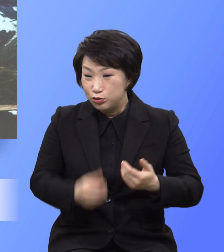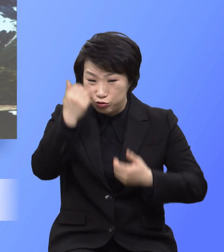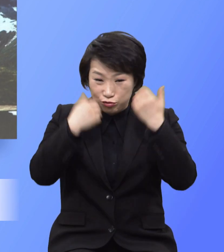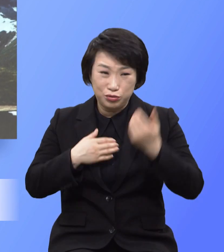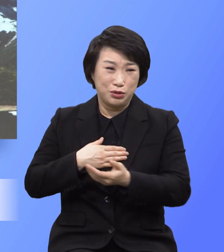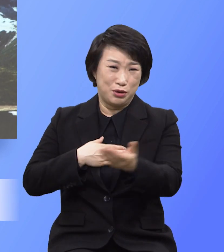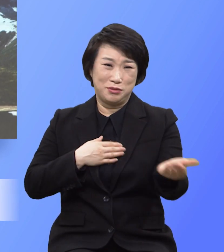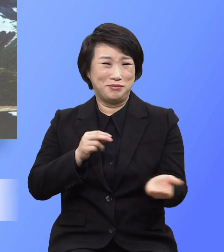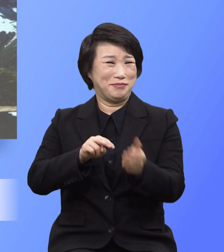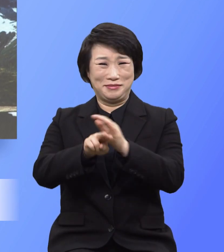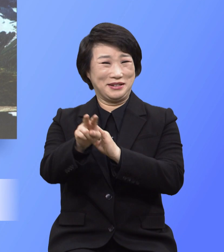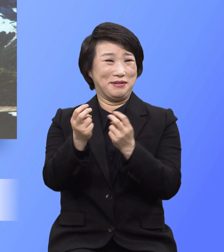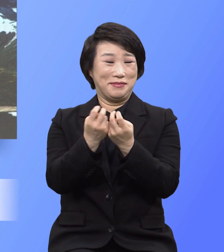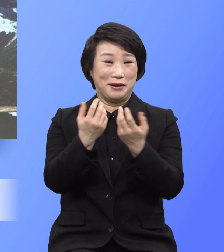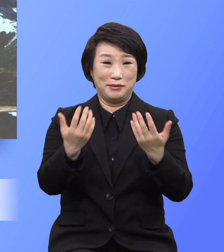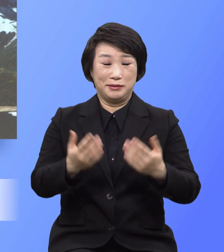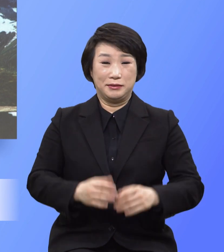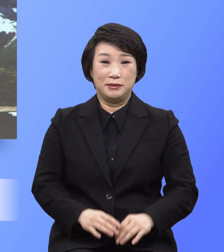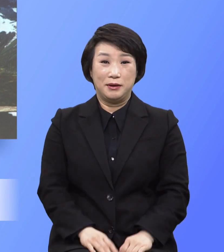아무도 피할 수 없어요.